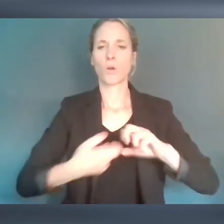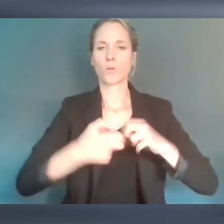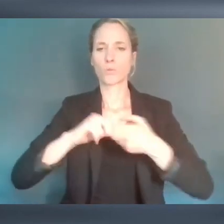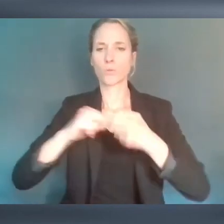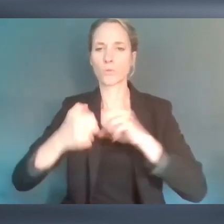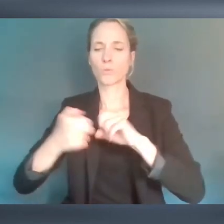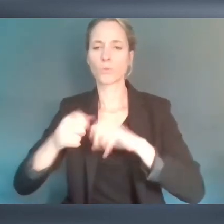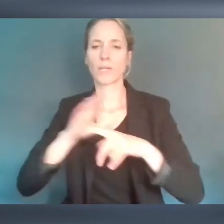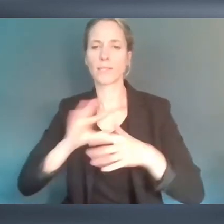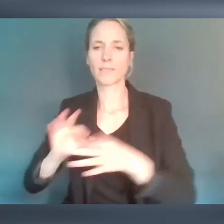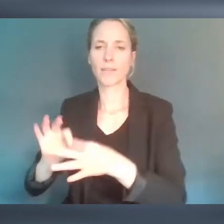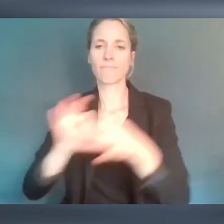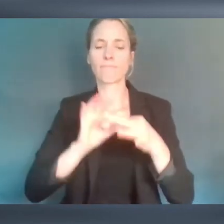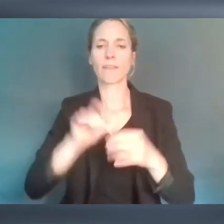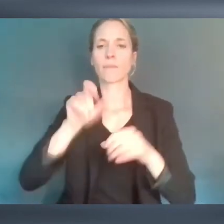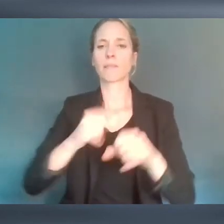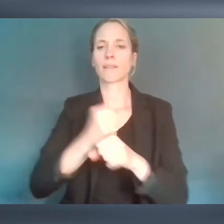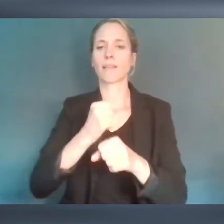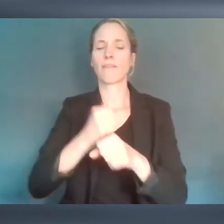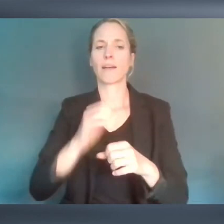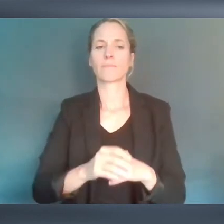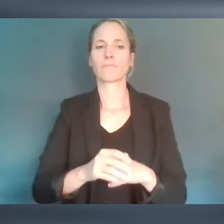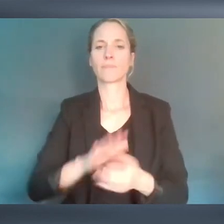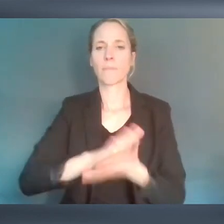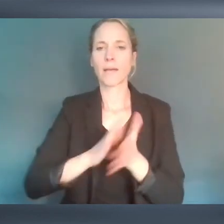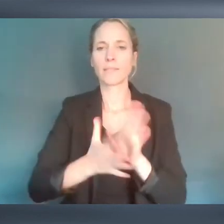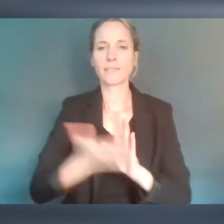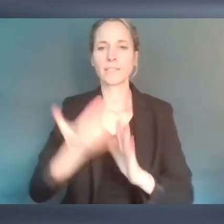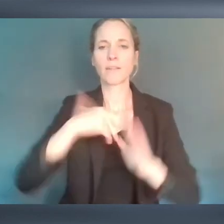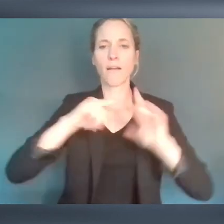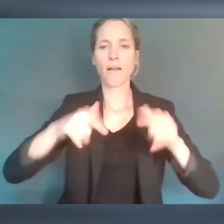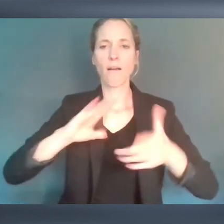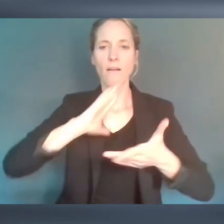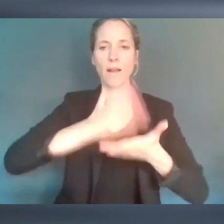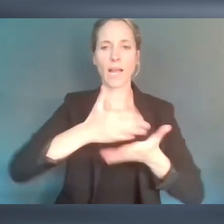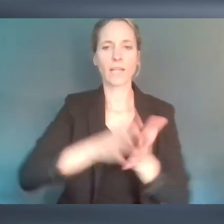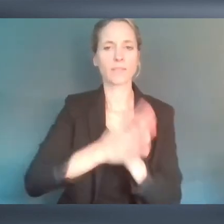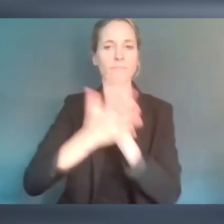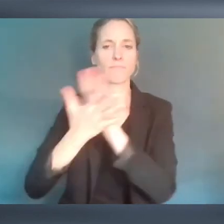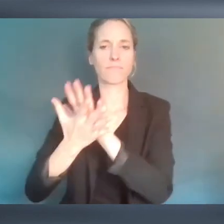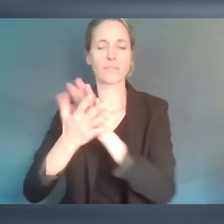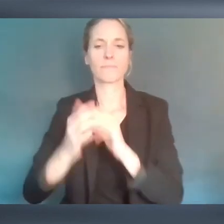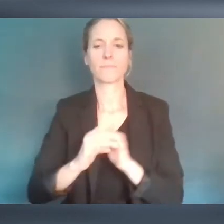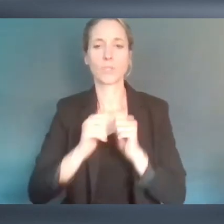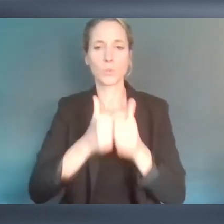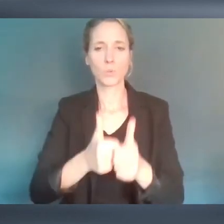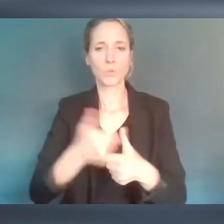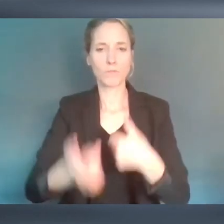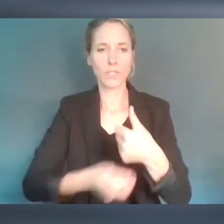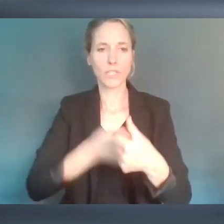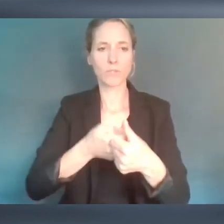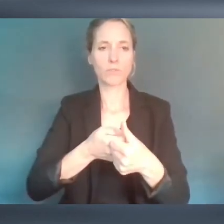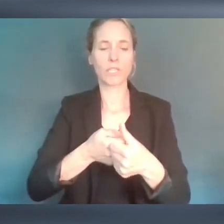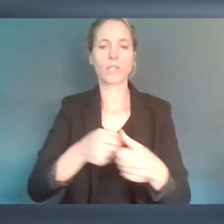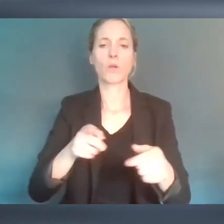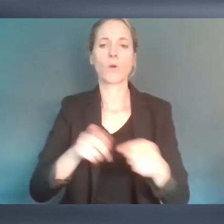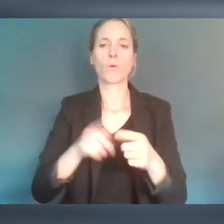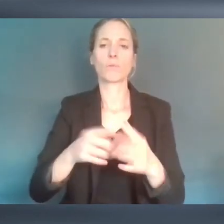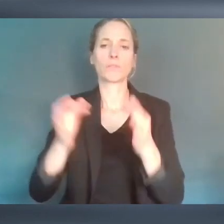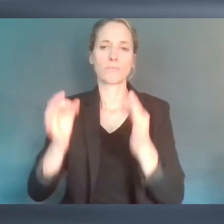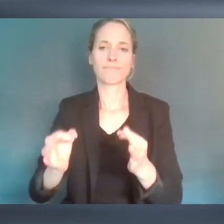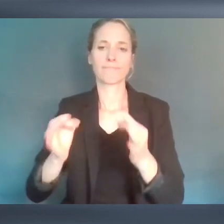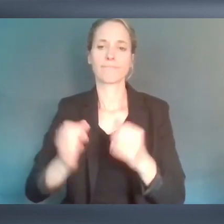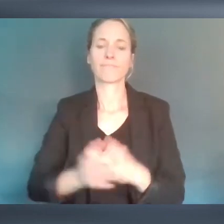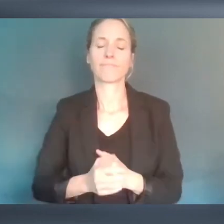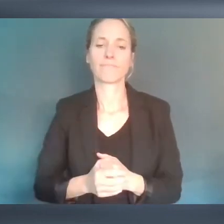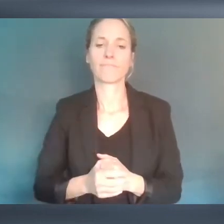personnel. Transformer les pratiques en classe. Suivre, ajuster et célébrer. On